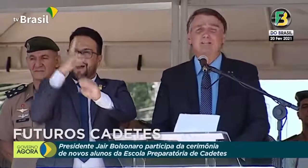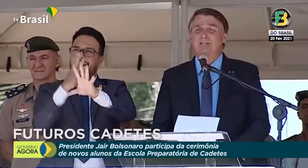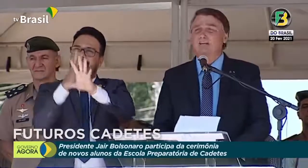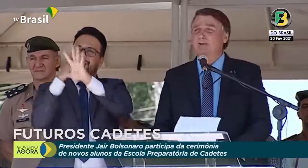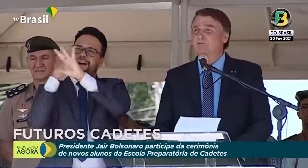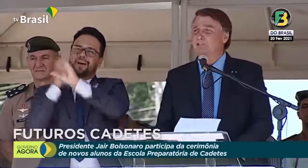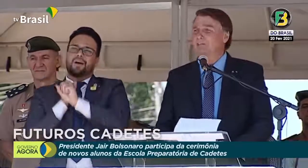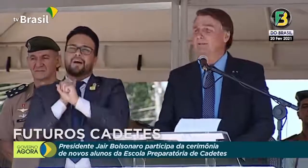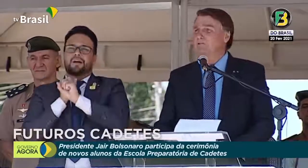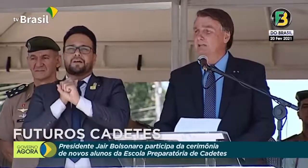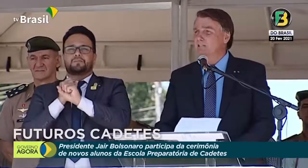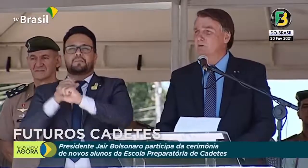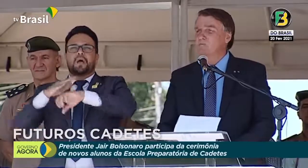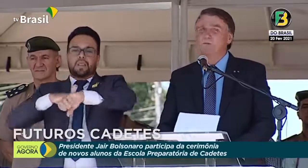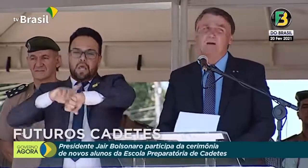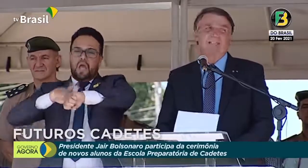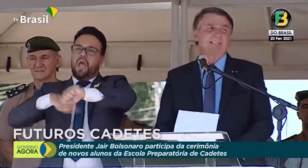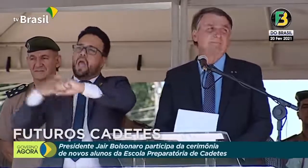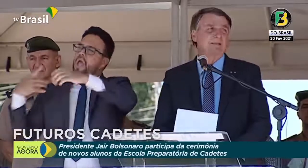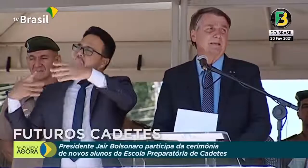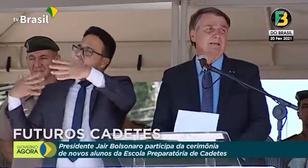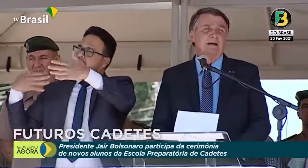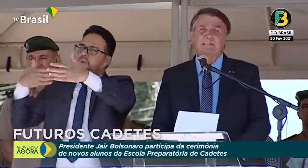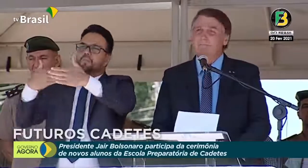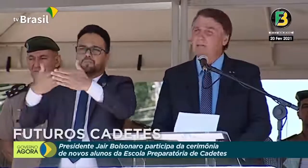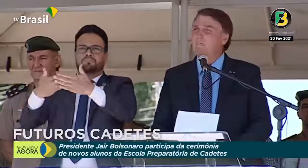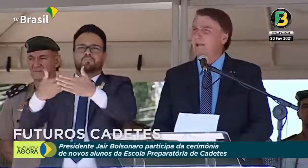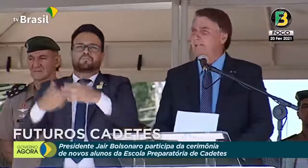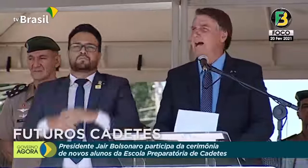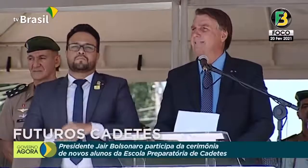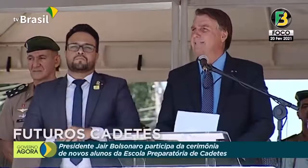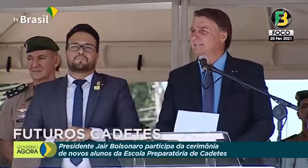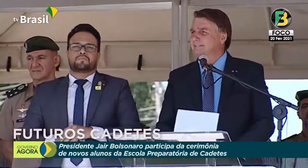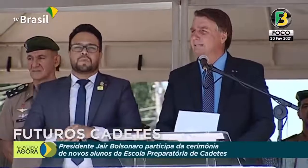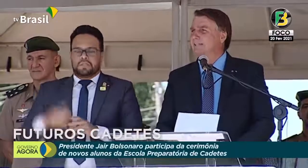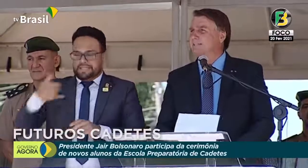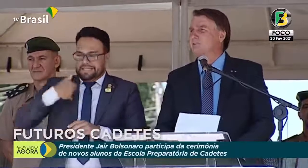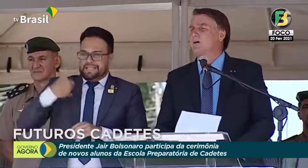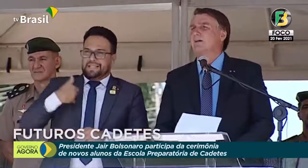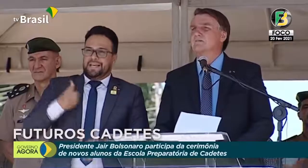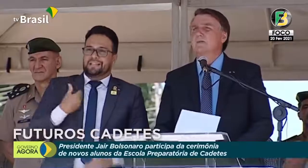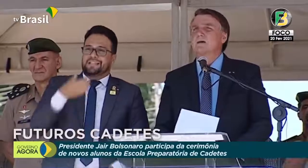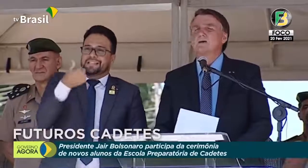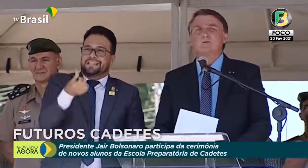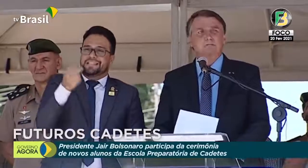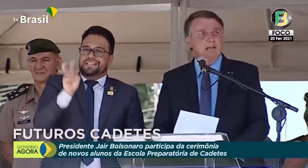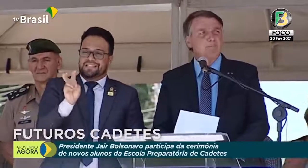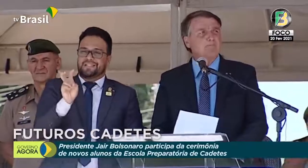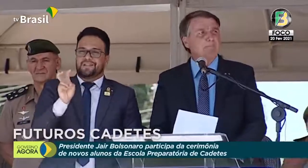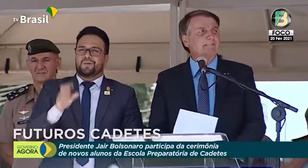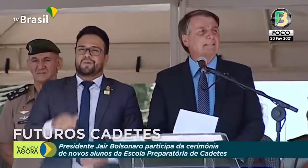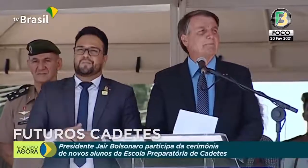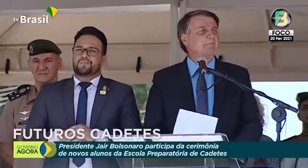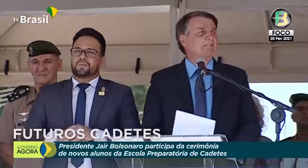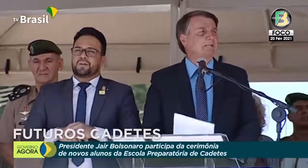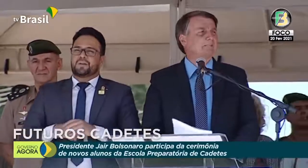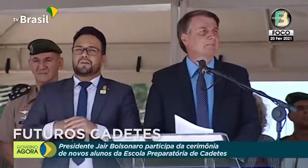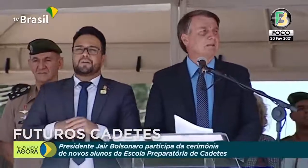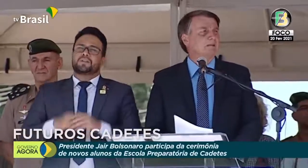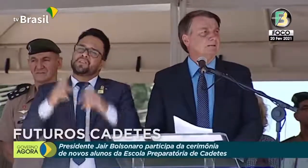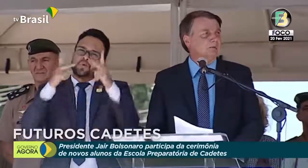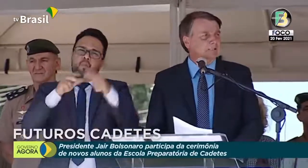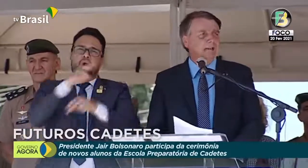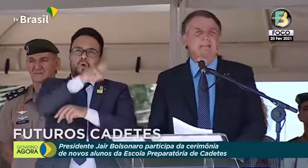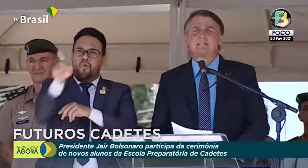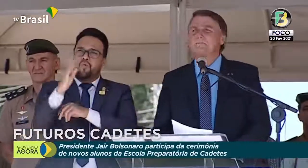esperava chegar um dia a uma situação como essa. Até mesmo pela idade, 65 anos. O tempo vai passar para